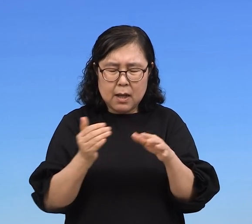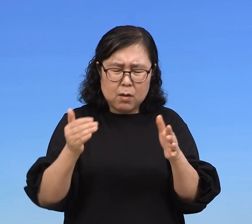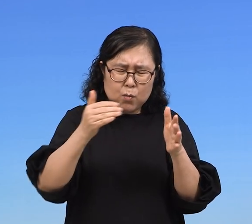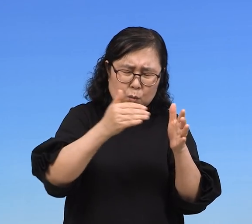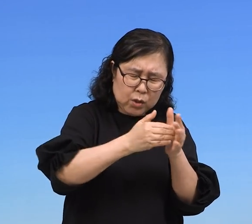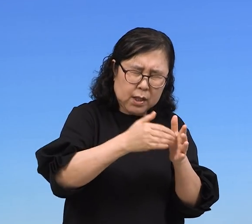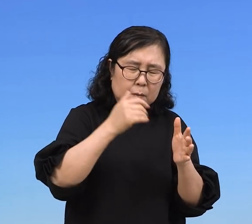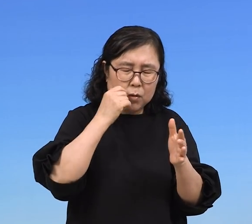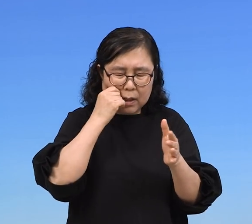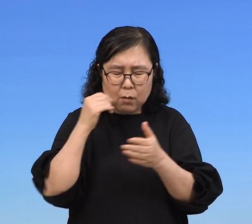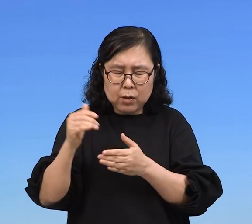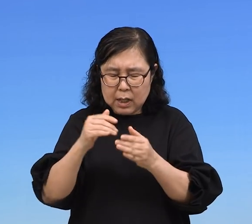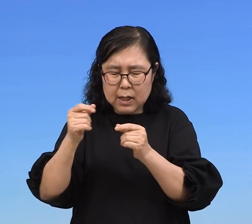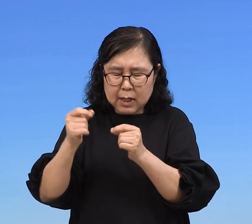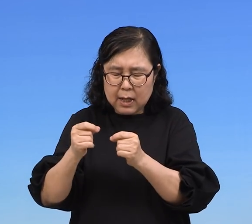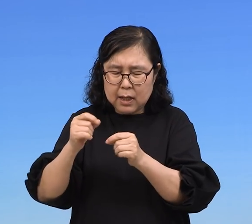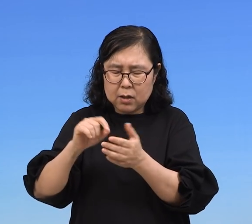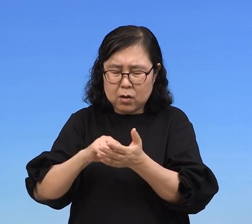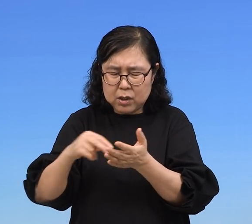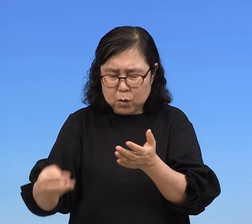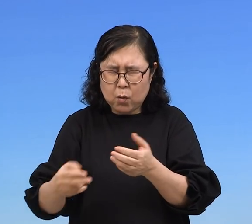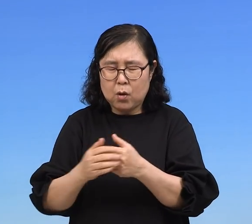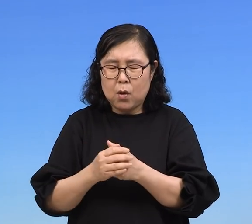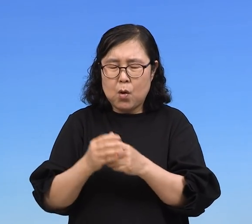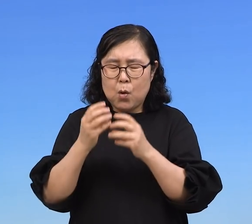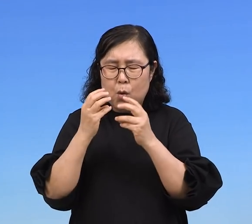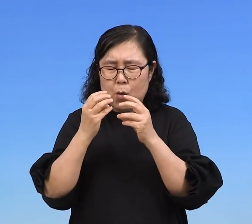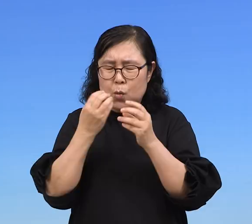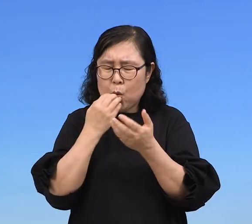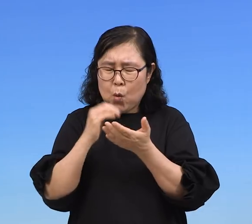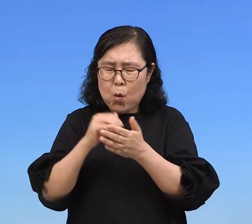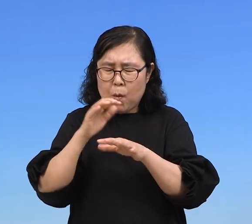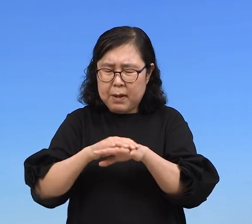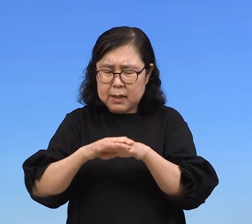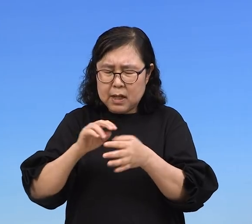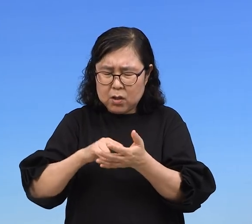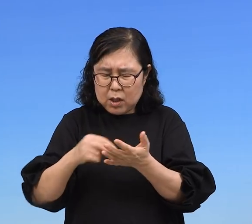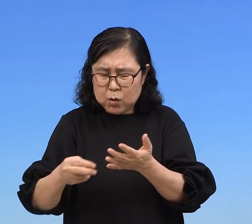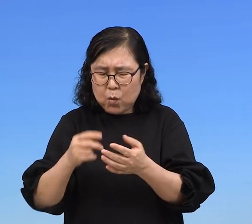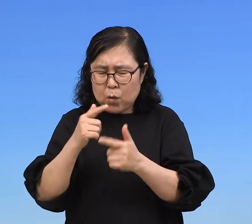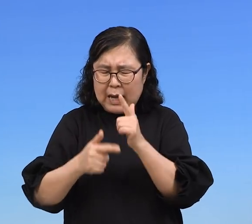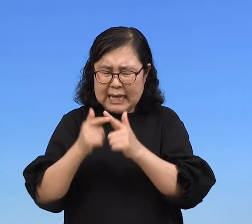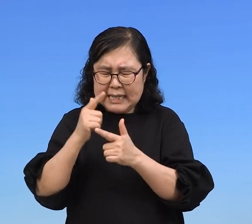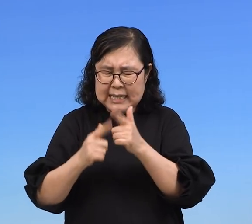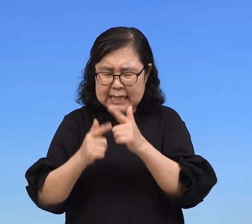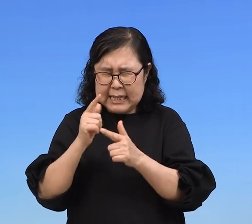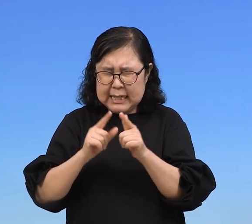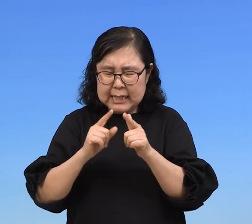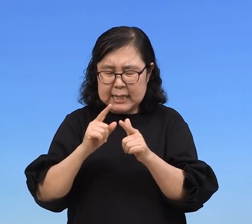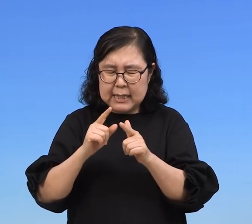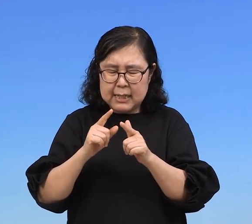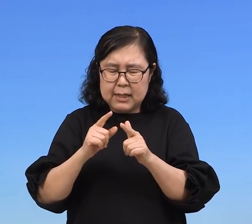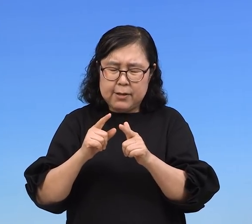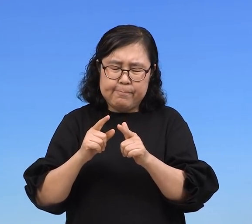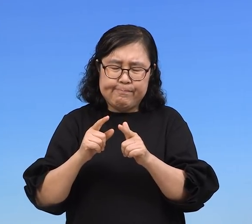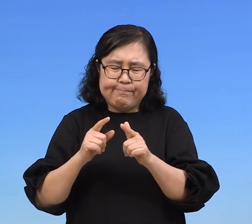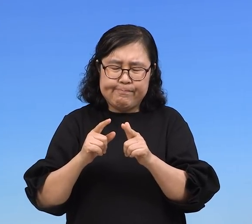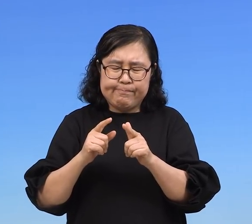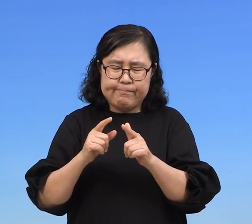도달하지 못하고 길가에 떨어지고 돌밭에 떨어지고 가시떨기와 같은